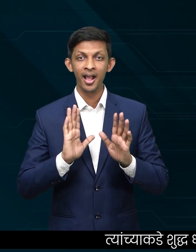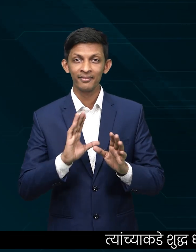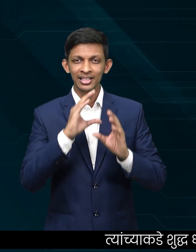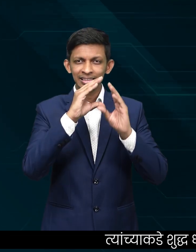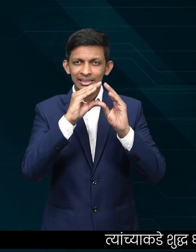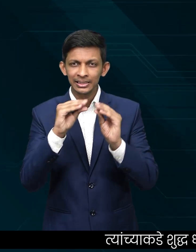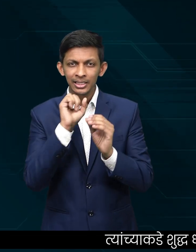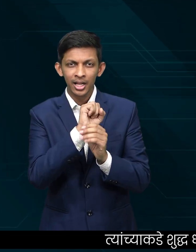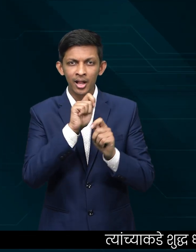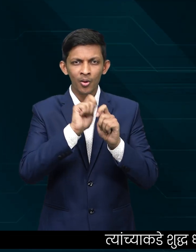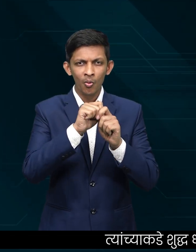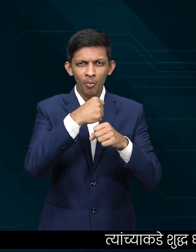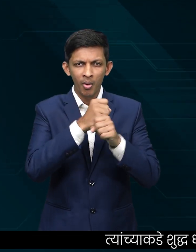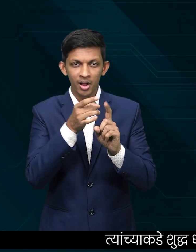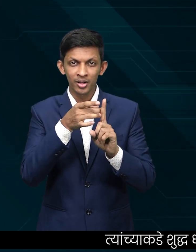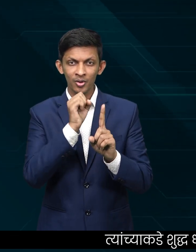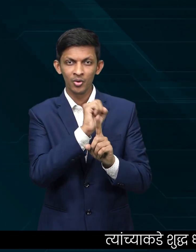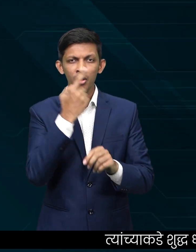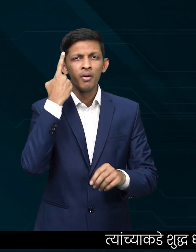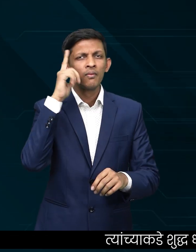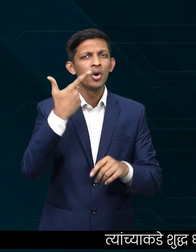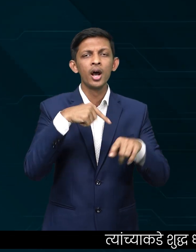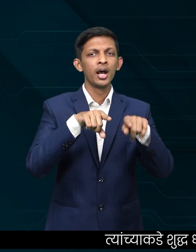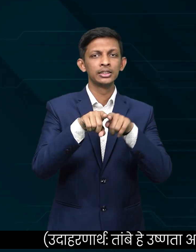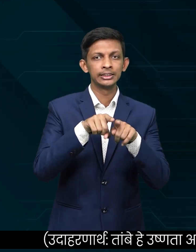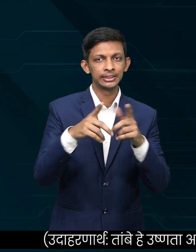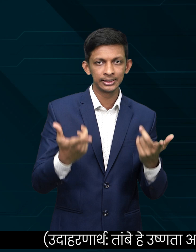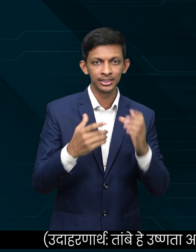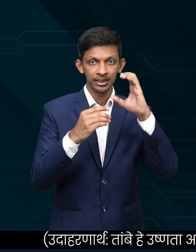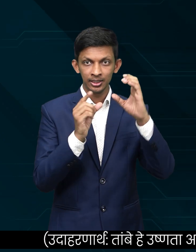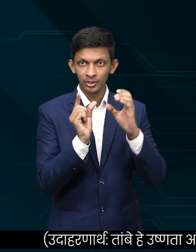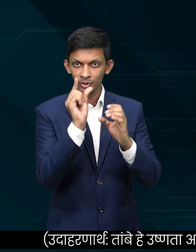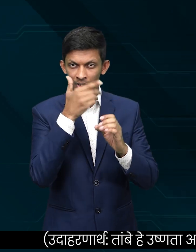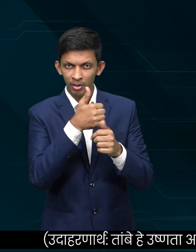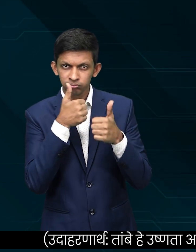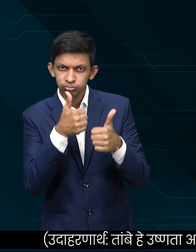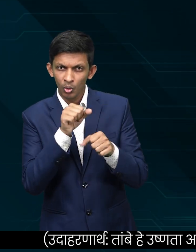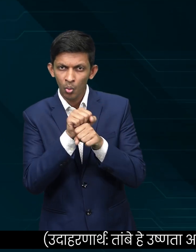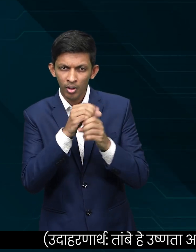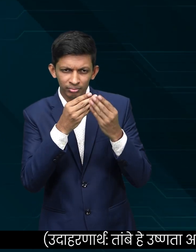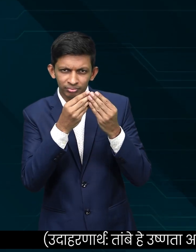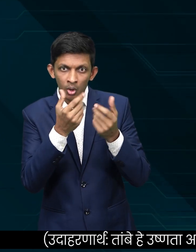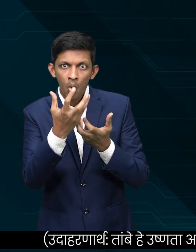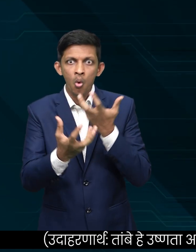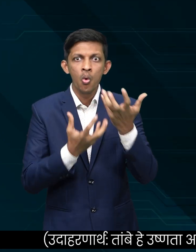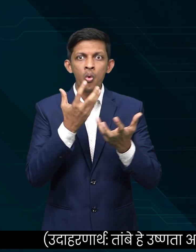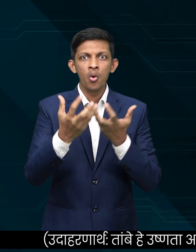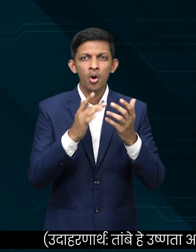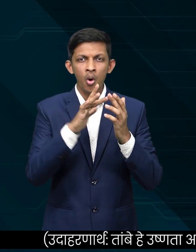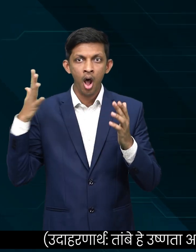त्यांच्याकडे शुद्ध धातूंपेक्षा कमी चालकता असते. उदाहरणार्थ तांबे हे उष्णता आणि विजेचे चांगले वाहक आहेत,